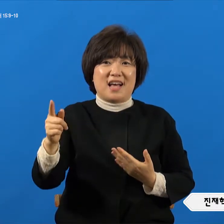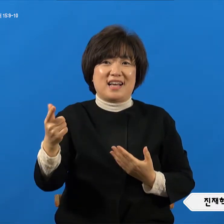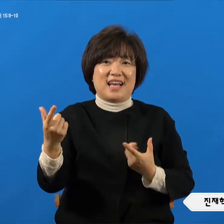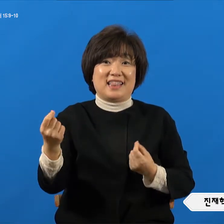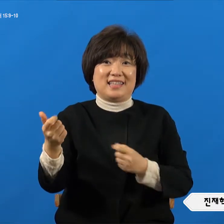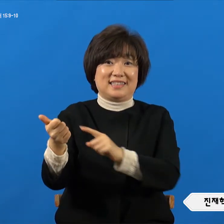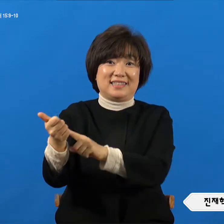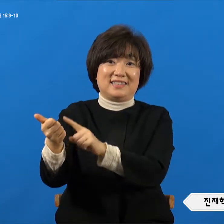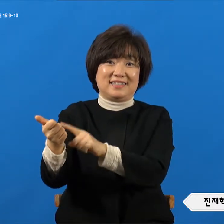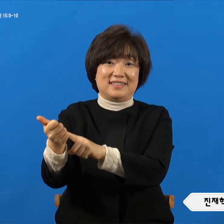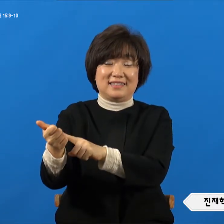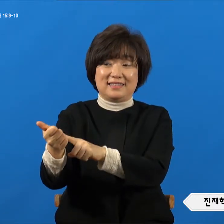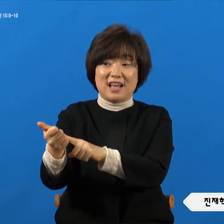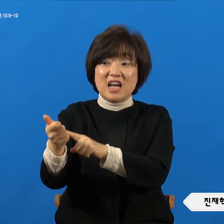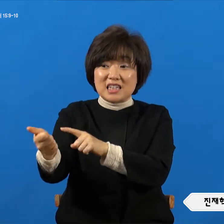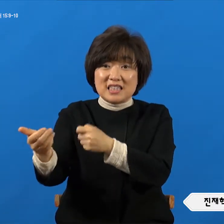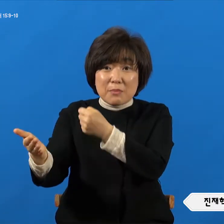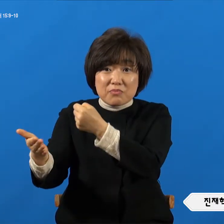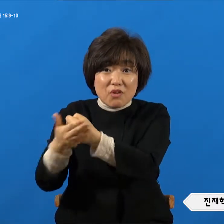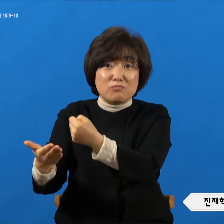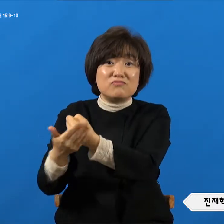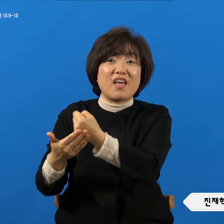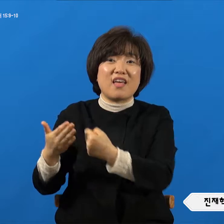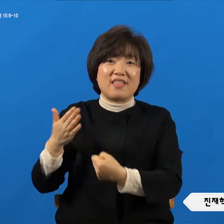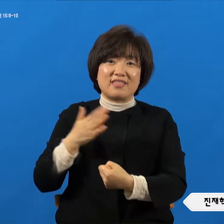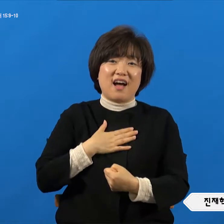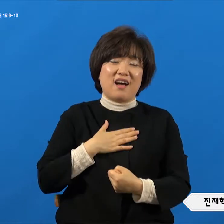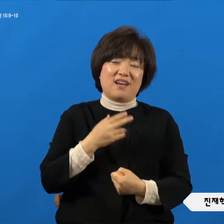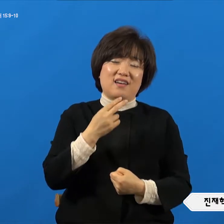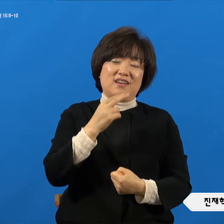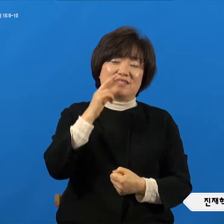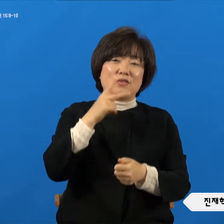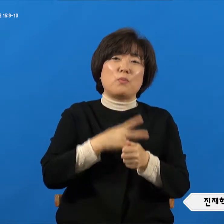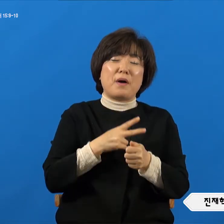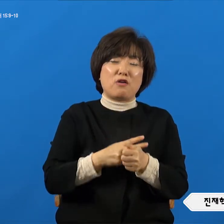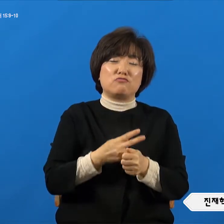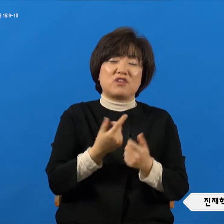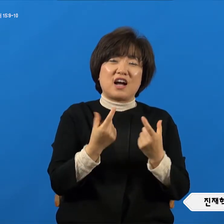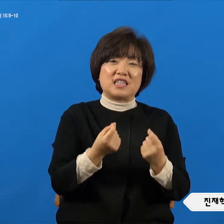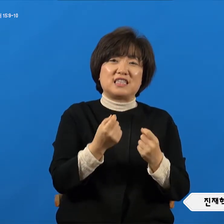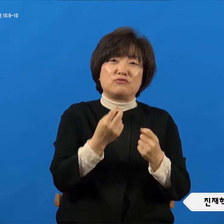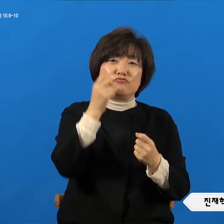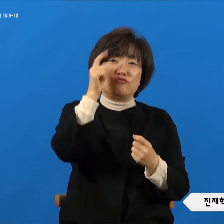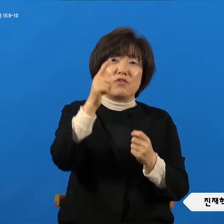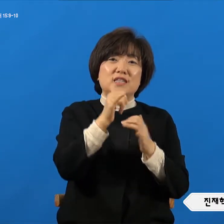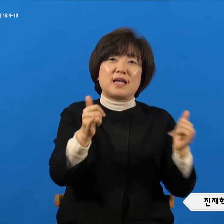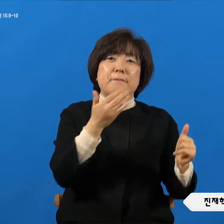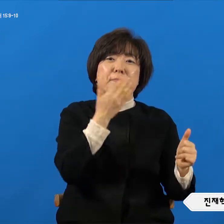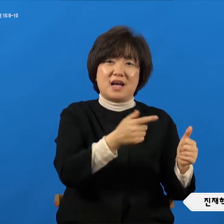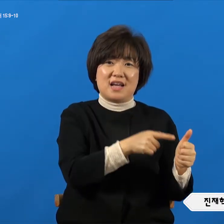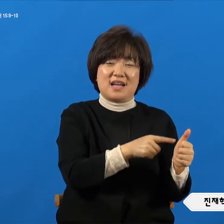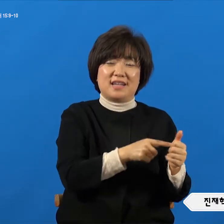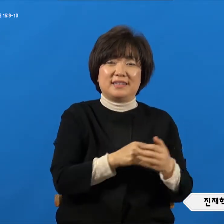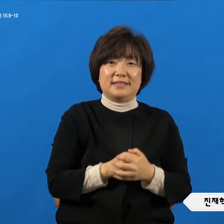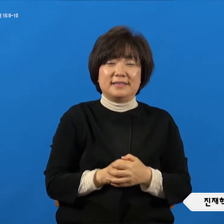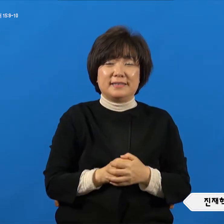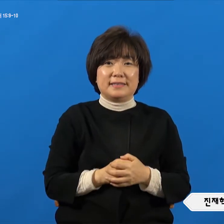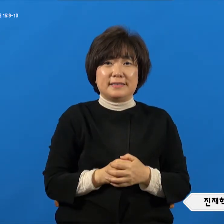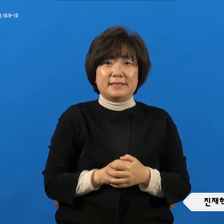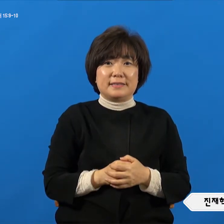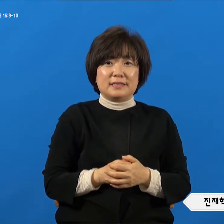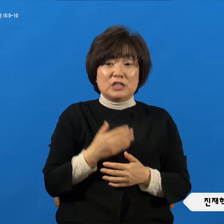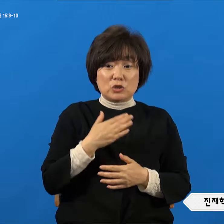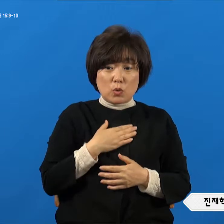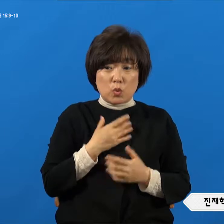바나바가 있었기에 오늘의 바울이 있었다는 사실을 성경은 설명합니다. 저도 어렸을 때